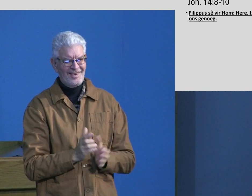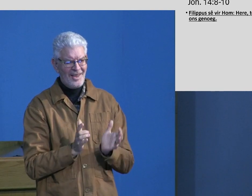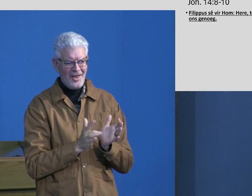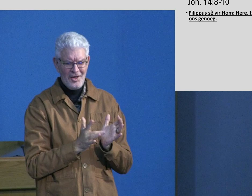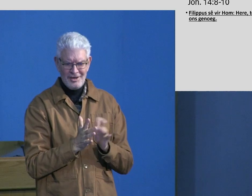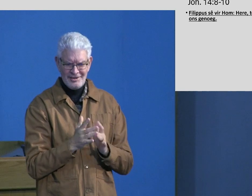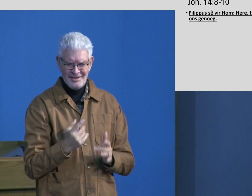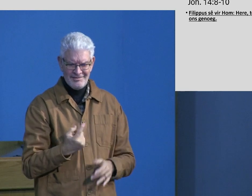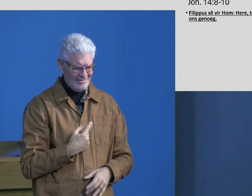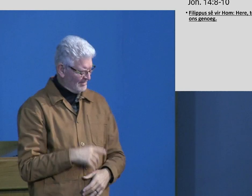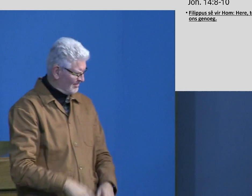wees.